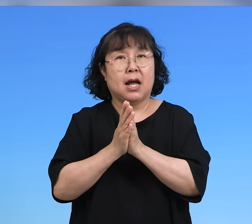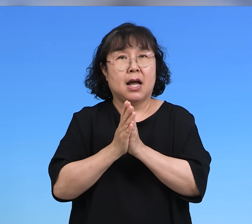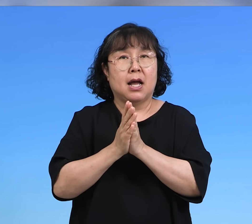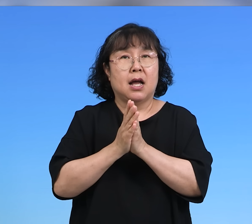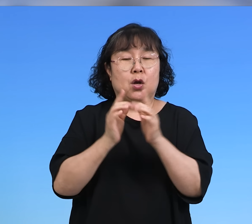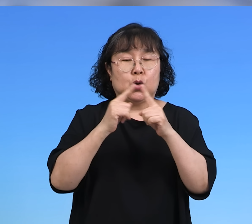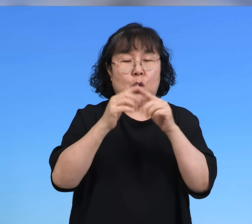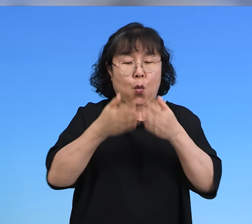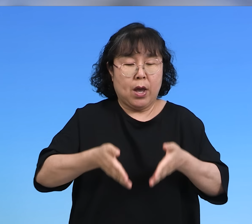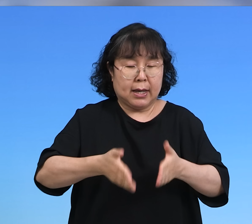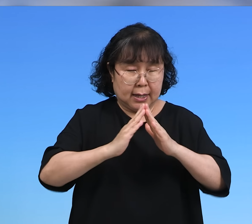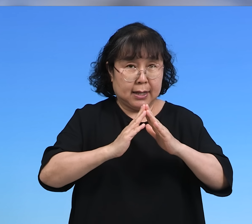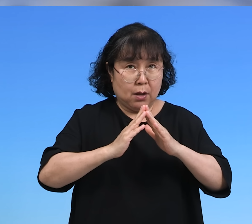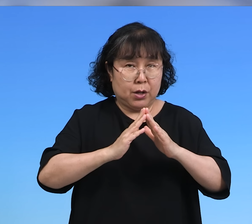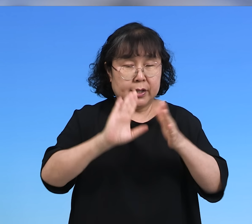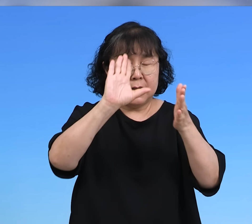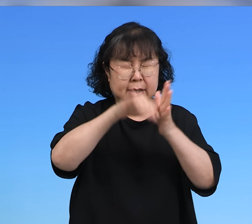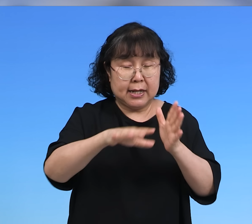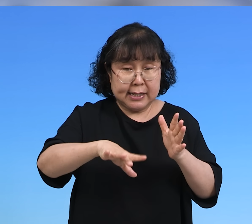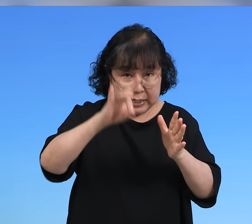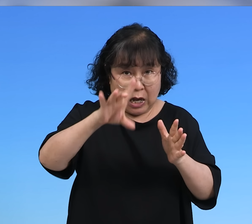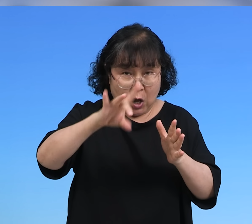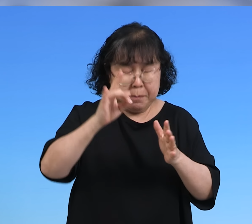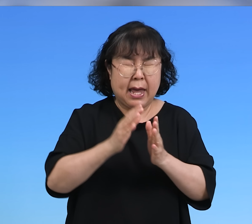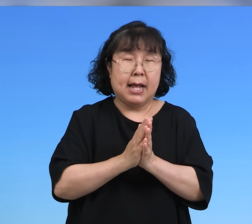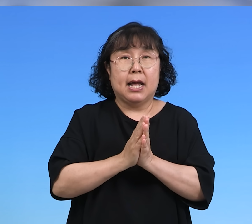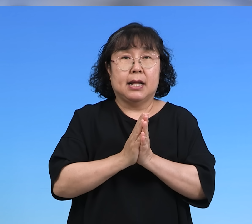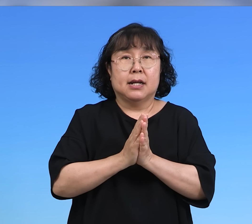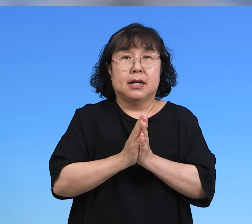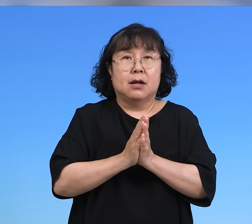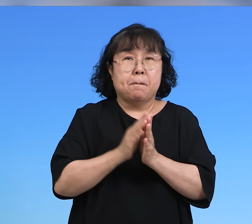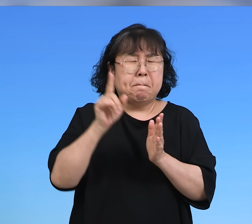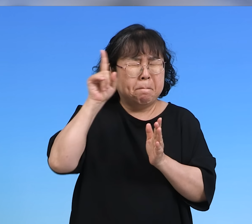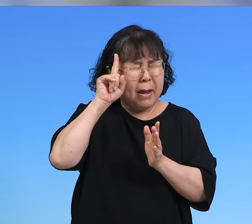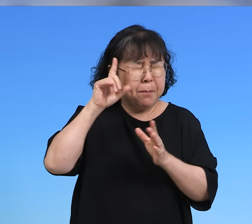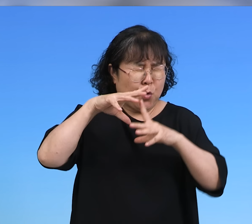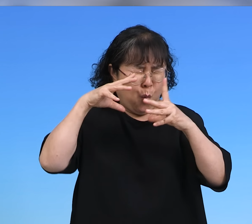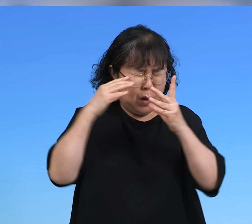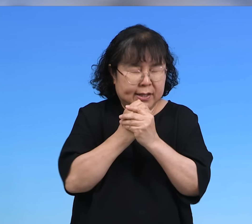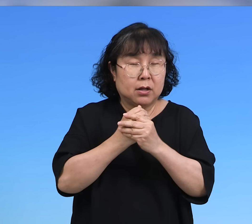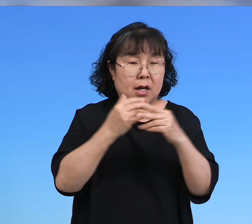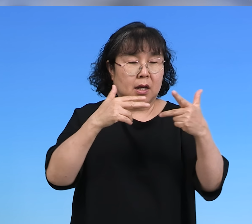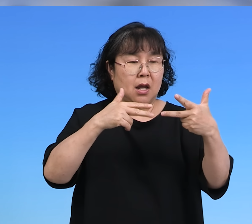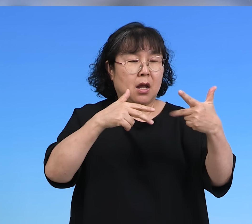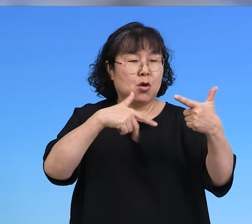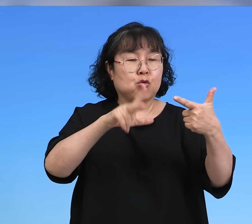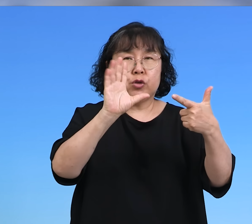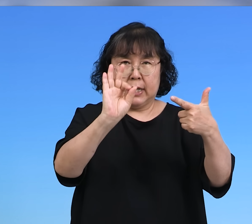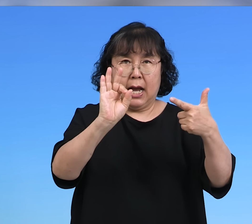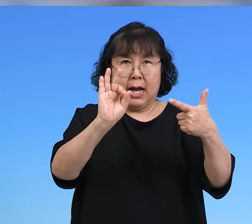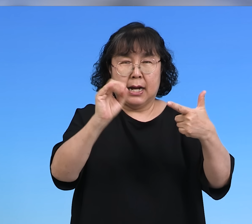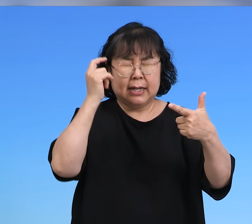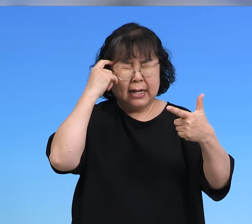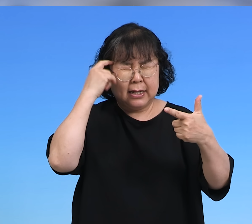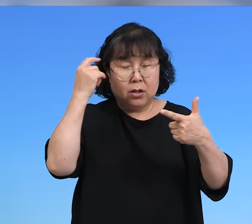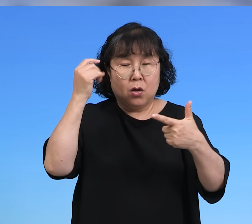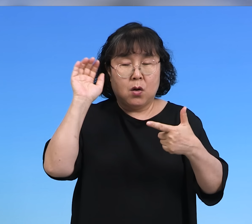개척 초기에는 100% 6장이었거든요. 발걸음 떼는 게 두려웠으니까요. 설교하는 게